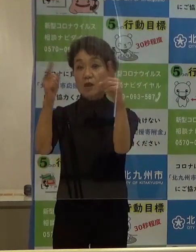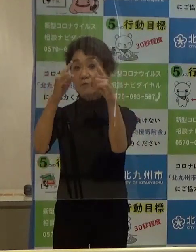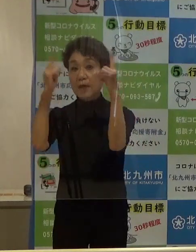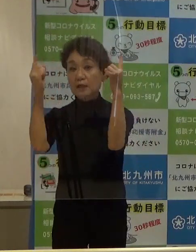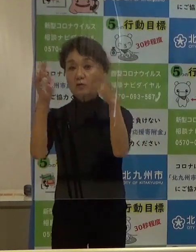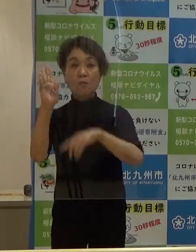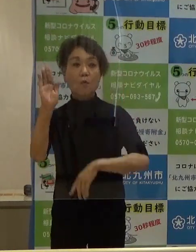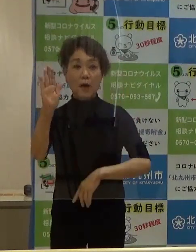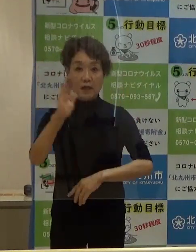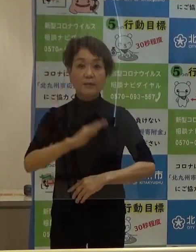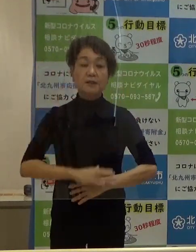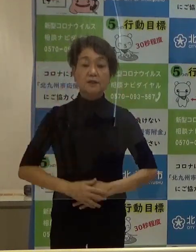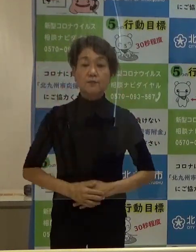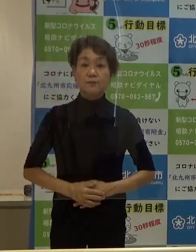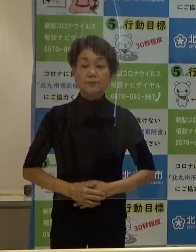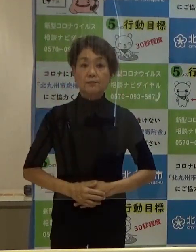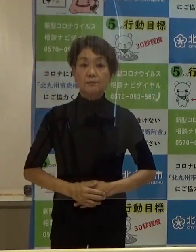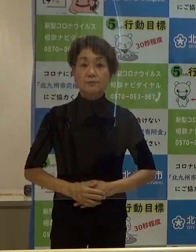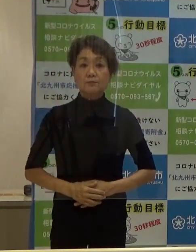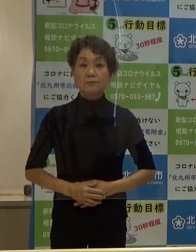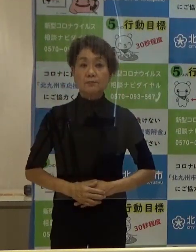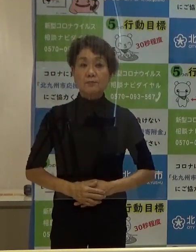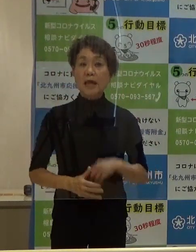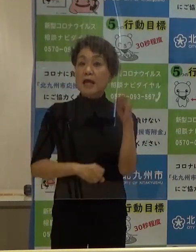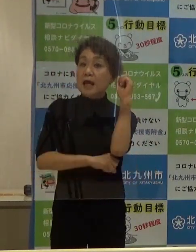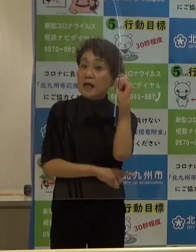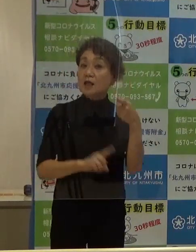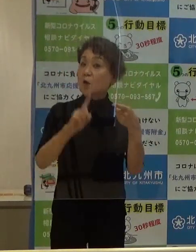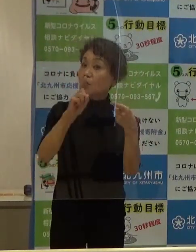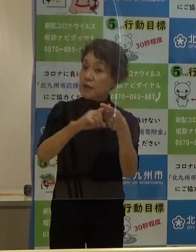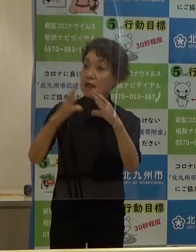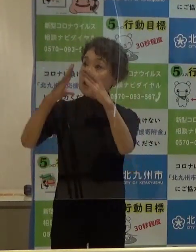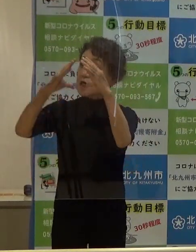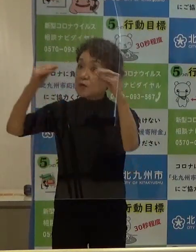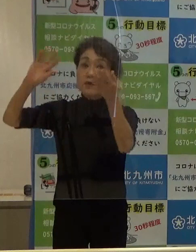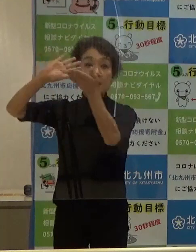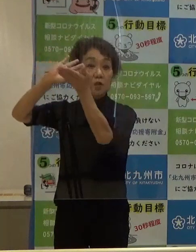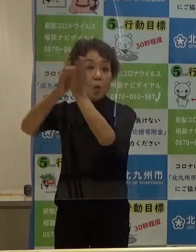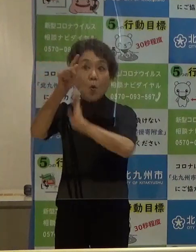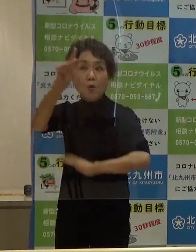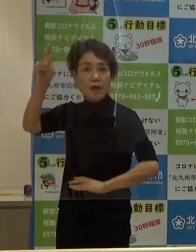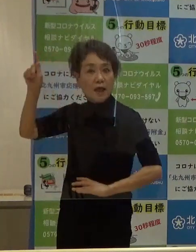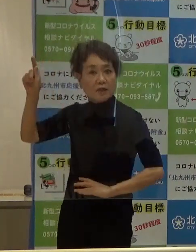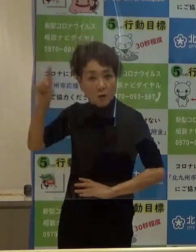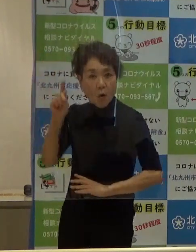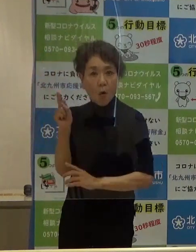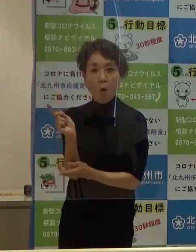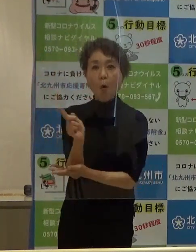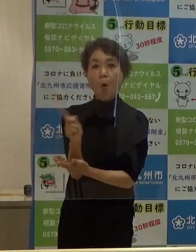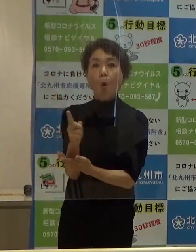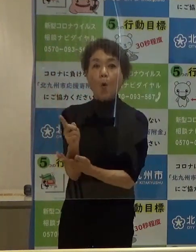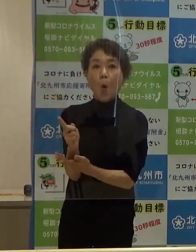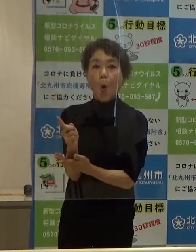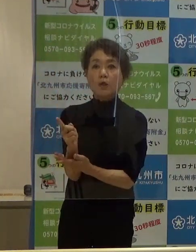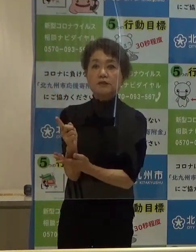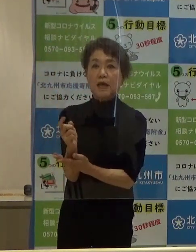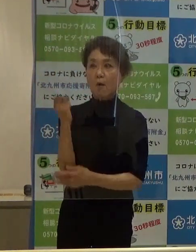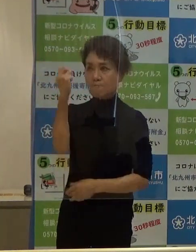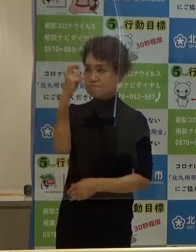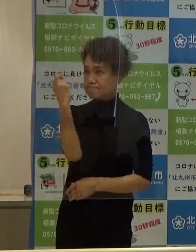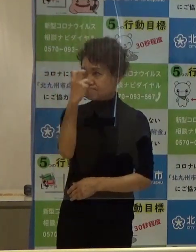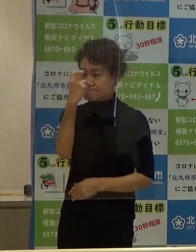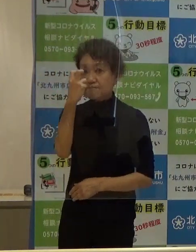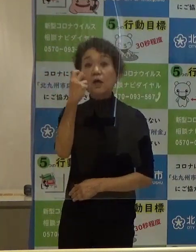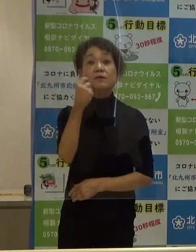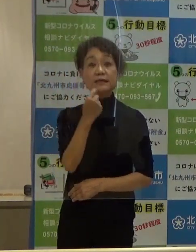あるわけでありますけれども、基本的には国県の方向性を確認しなが